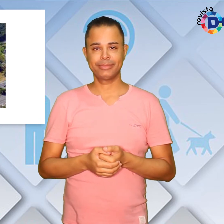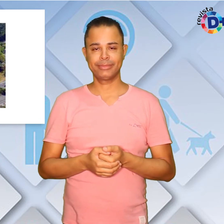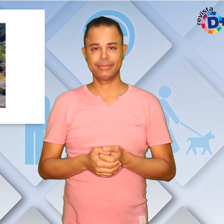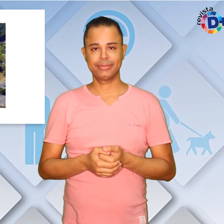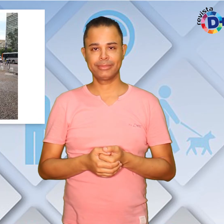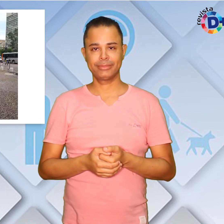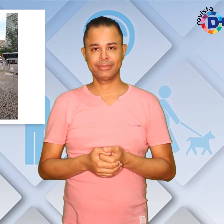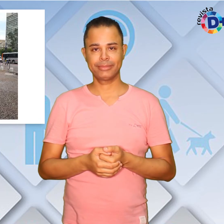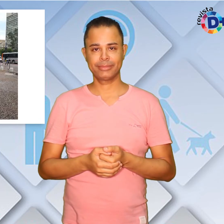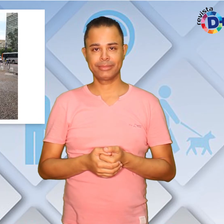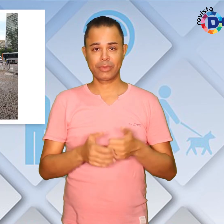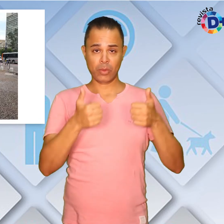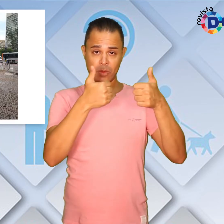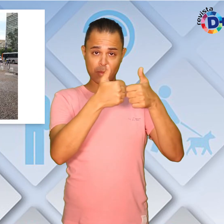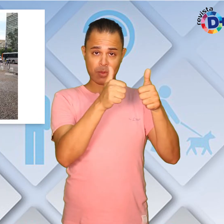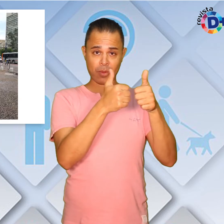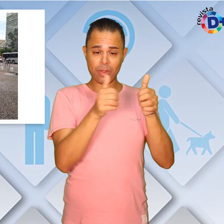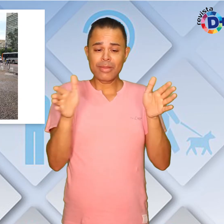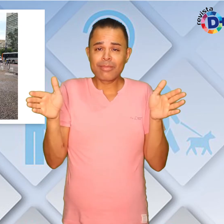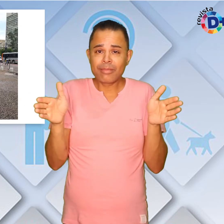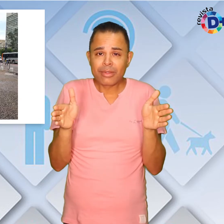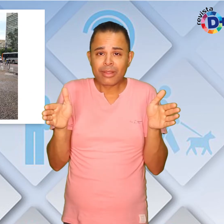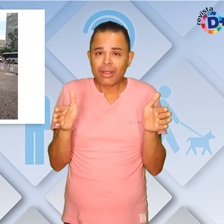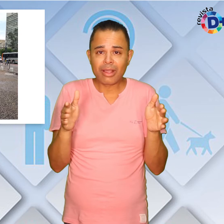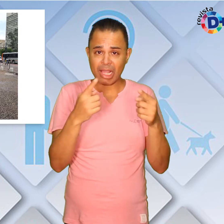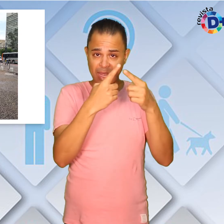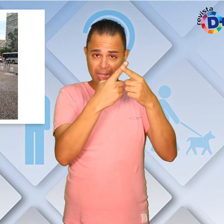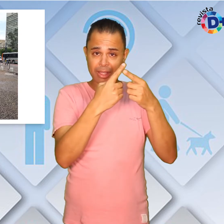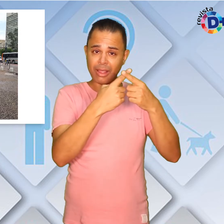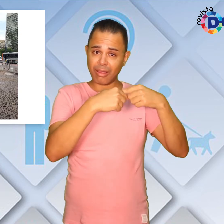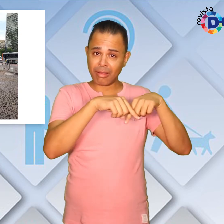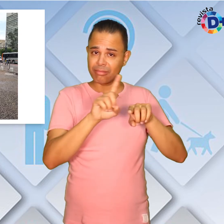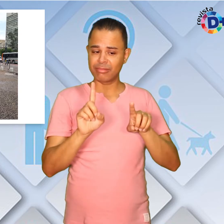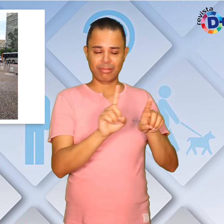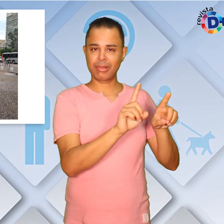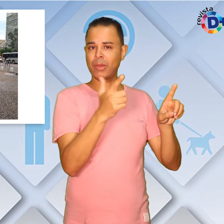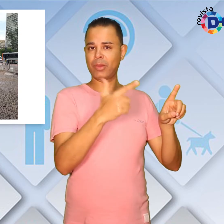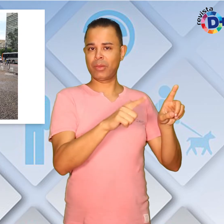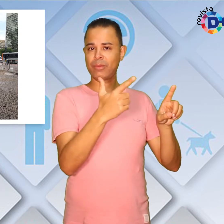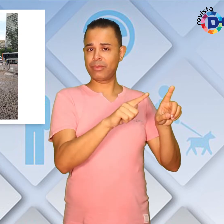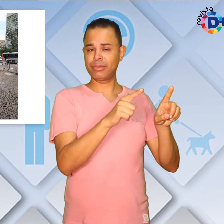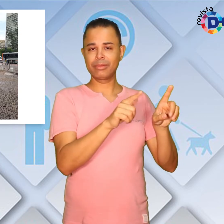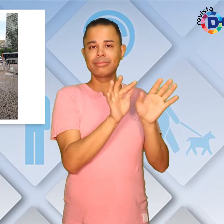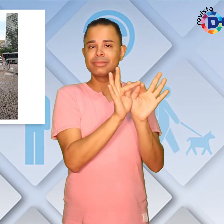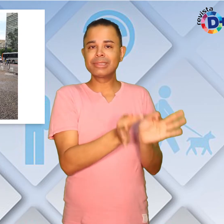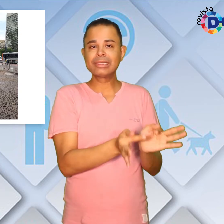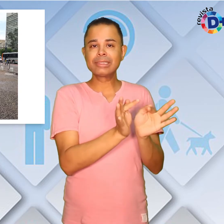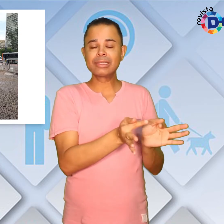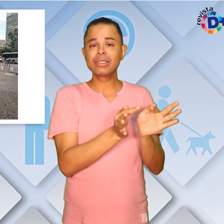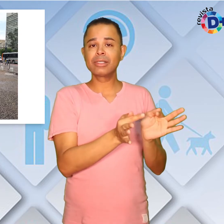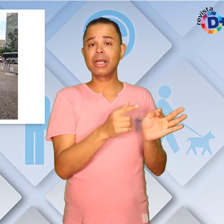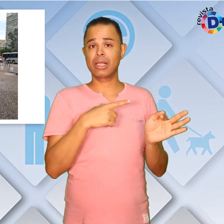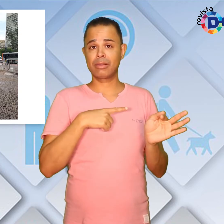o novo mini ônibus não têm catraca e equipado apenas com validador de